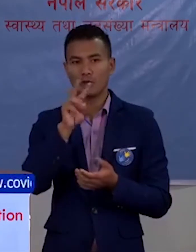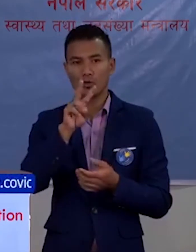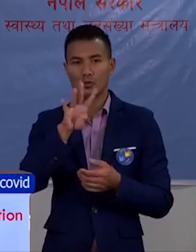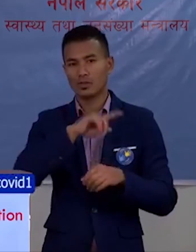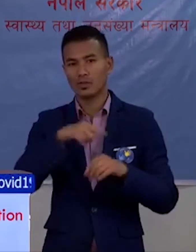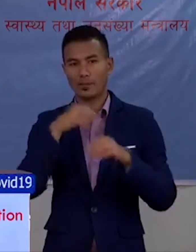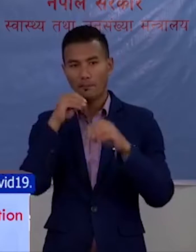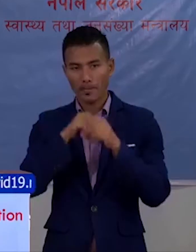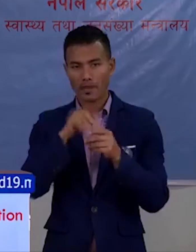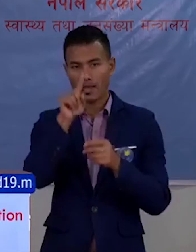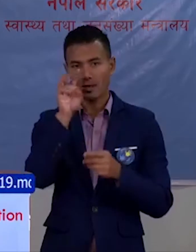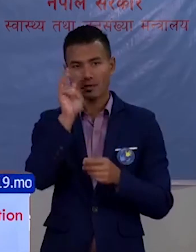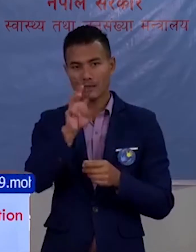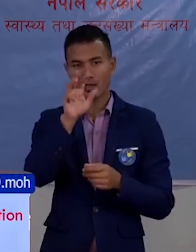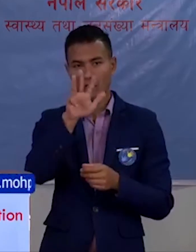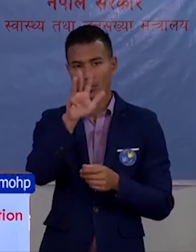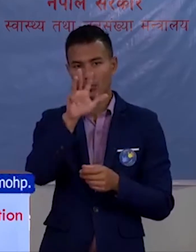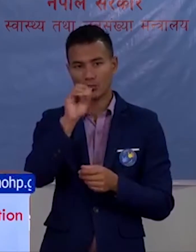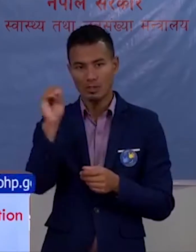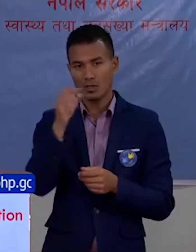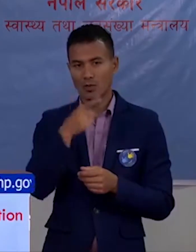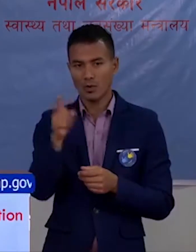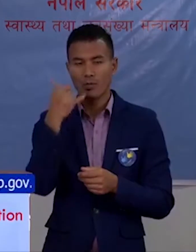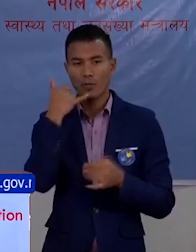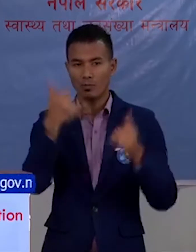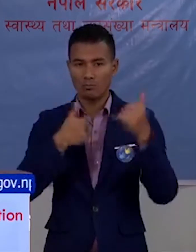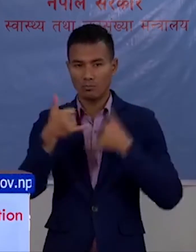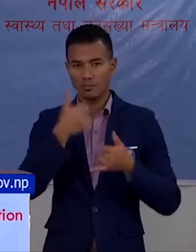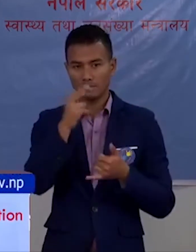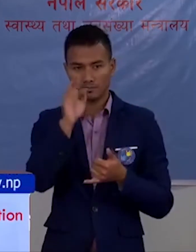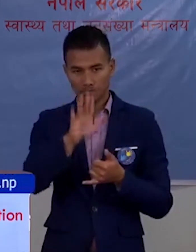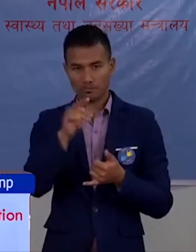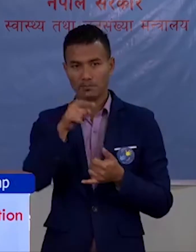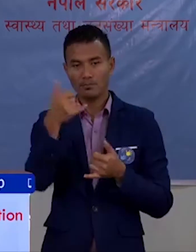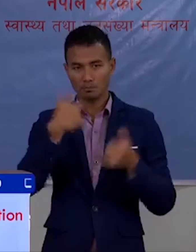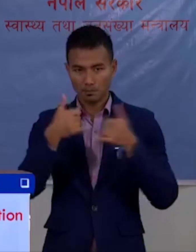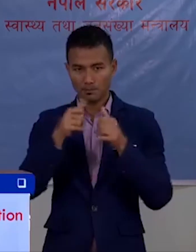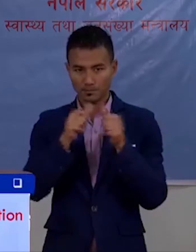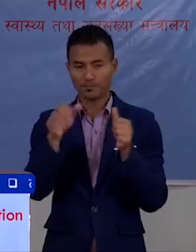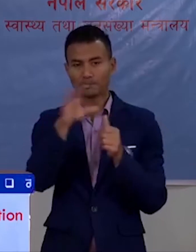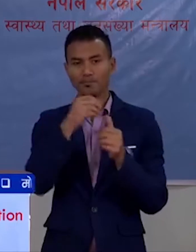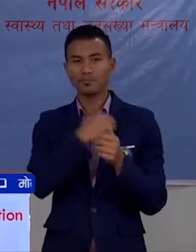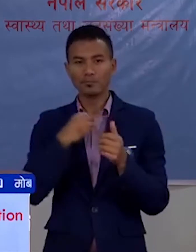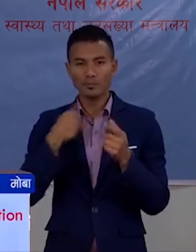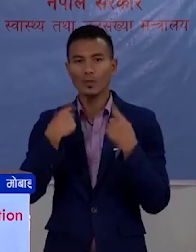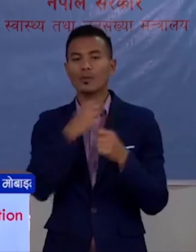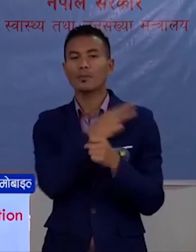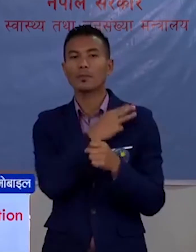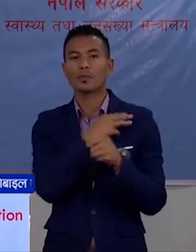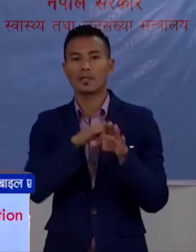24 घण्टामा 1,900 कलहरू आएका छन्। ती कलहरूलाई हाम्रा चिकित्सक तथा